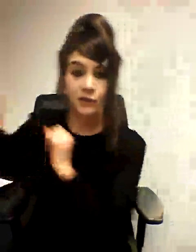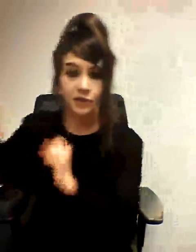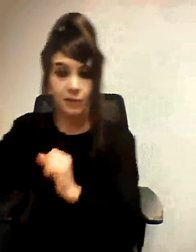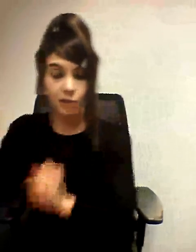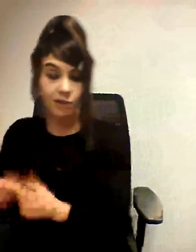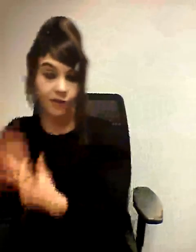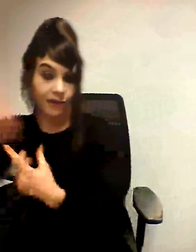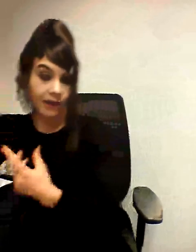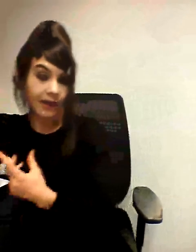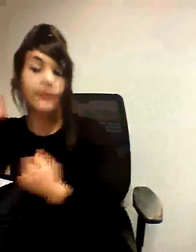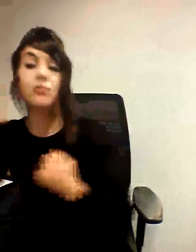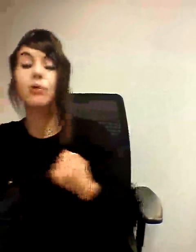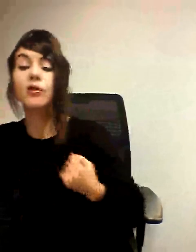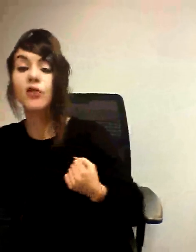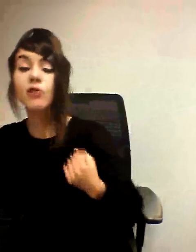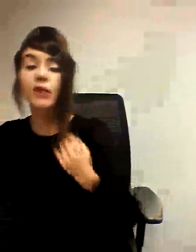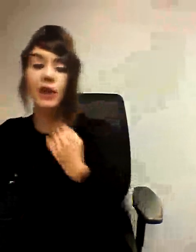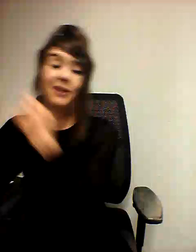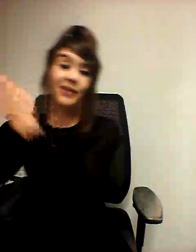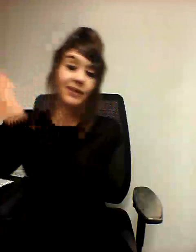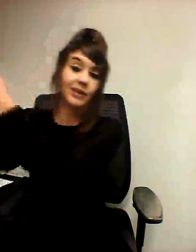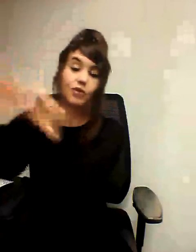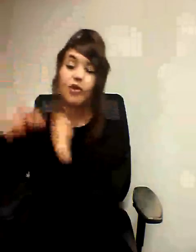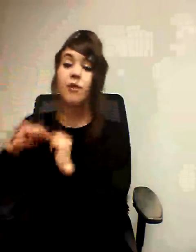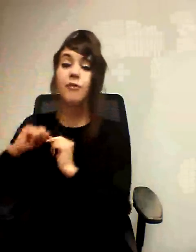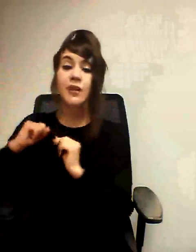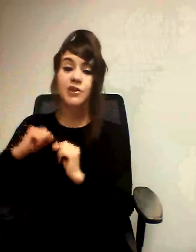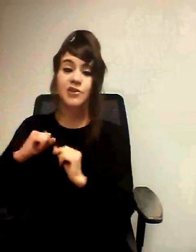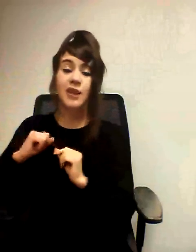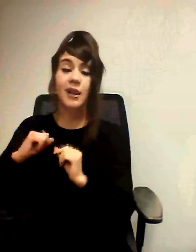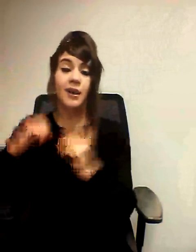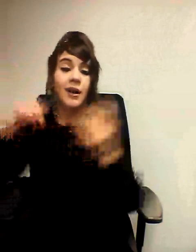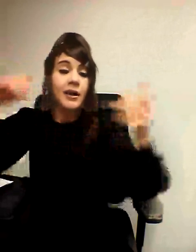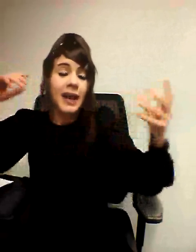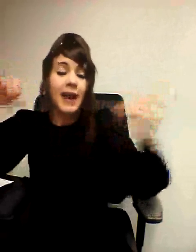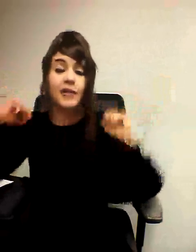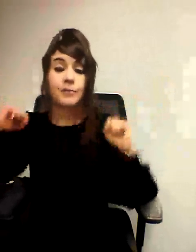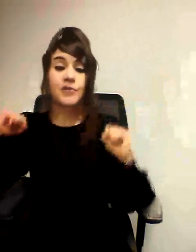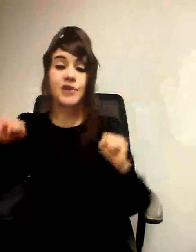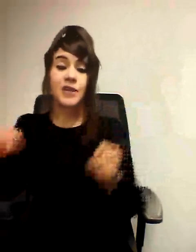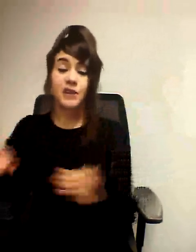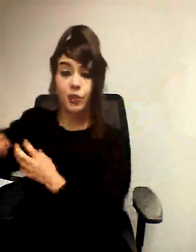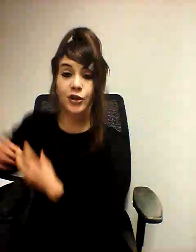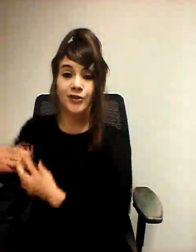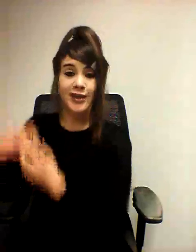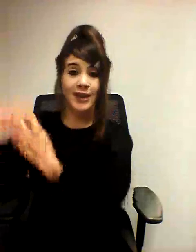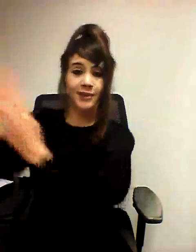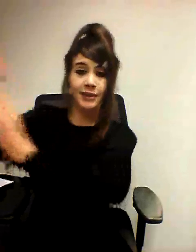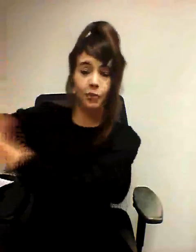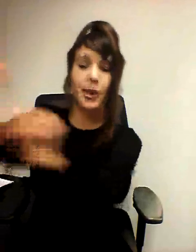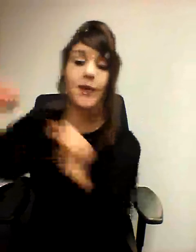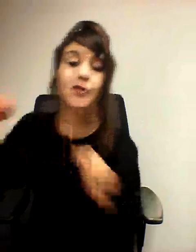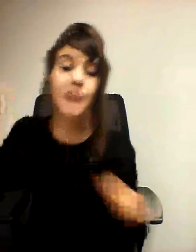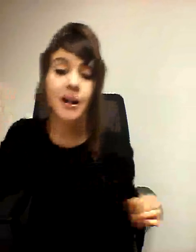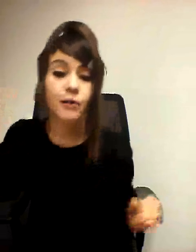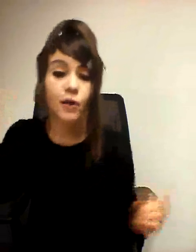spijsverteringskanaal belanden en eiwitten belanden ook regelmatig in de lysosomen van je cellen. Die eiwitspitsen en enzymen kunnen daar dan niet naartoe uitgescheiden worden.